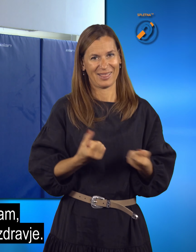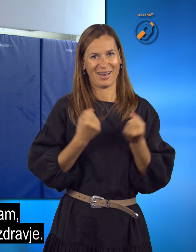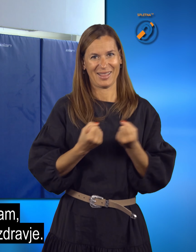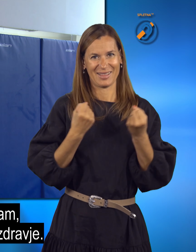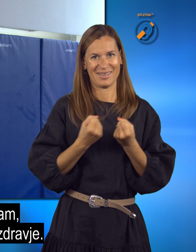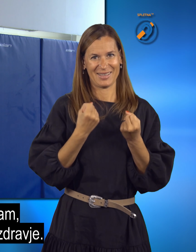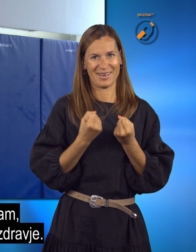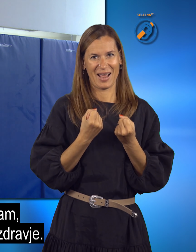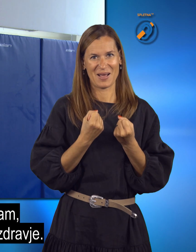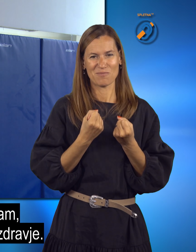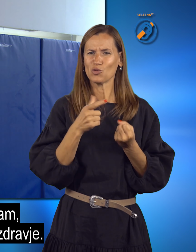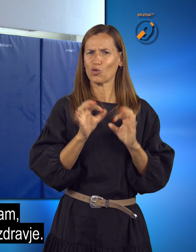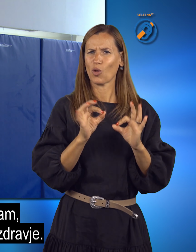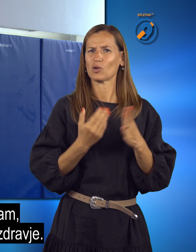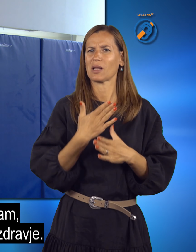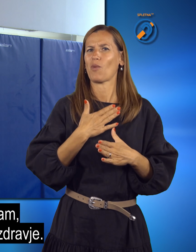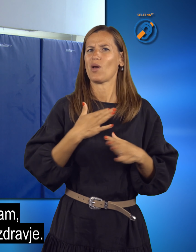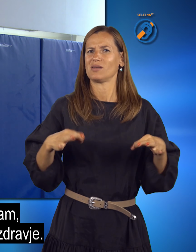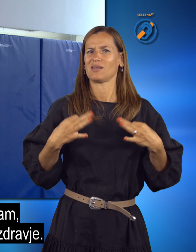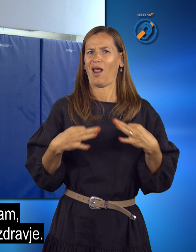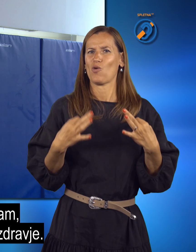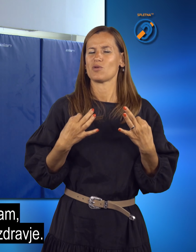Rad treniram, ker imam rad moje zdravje.